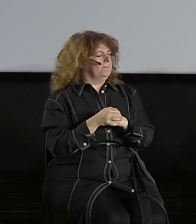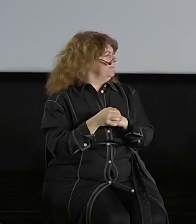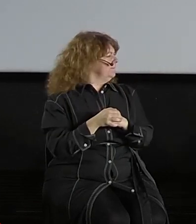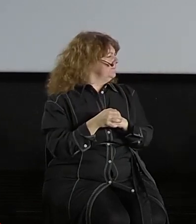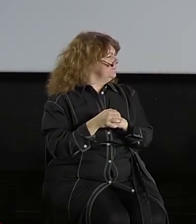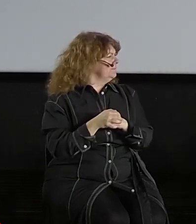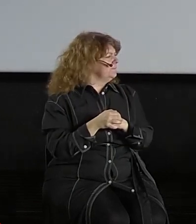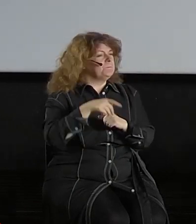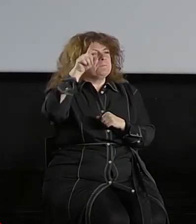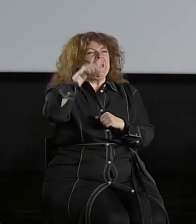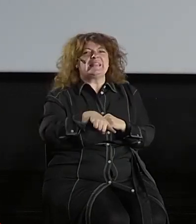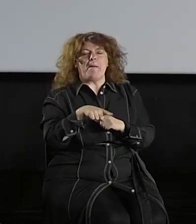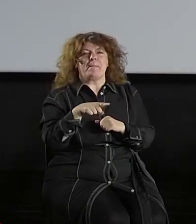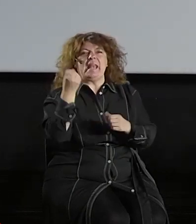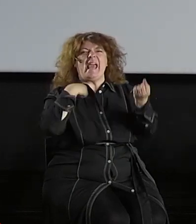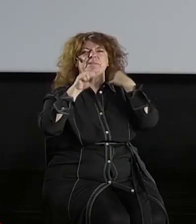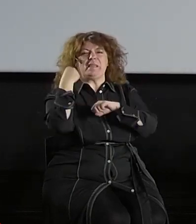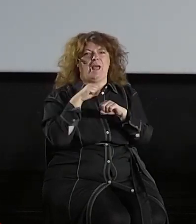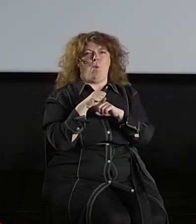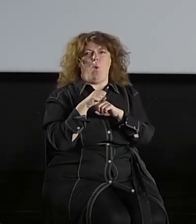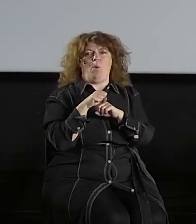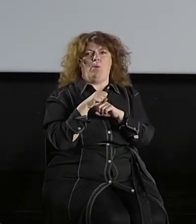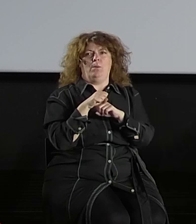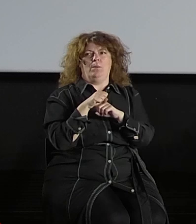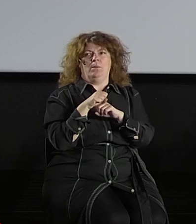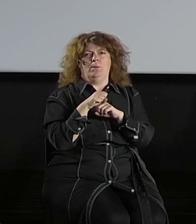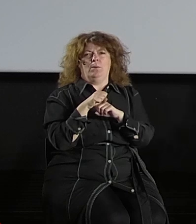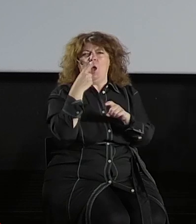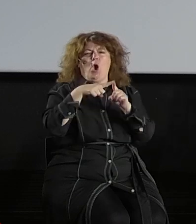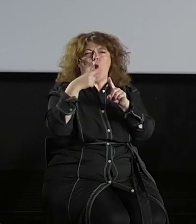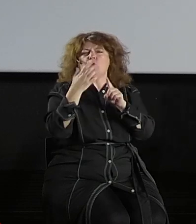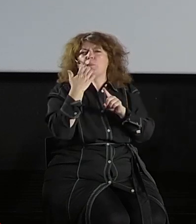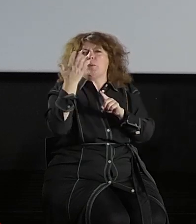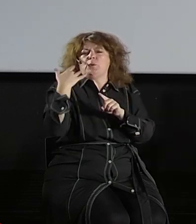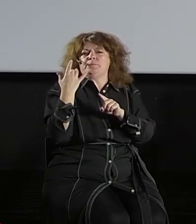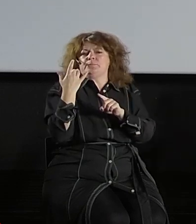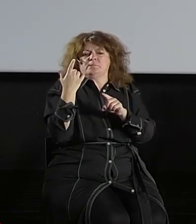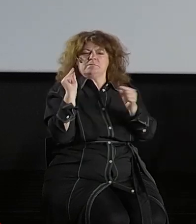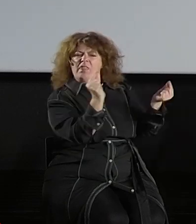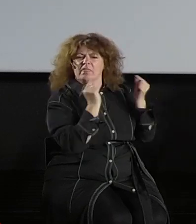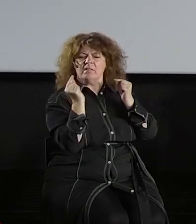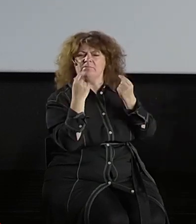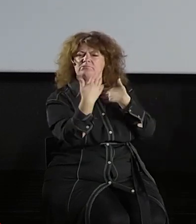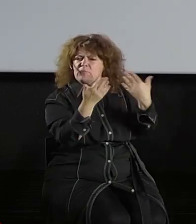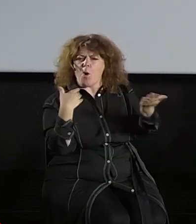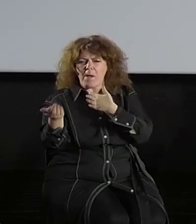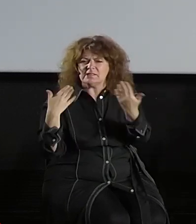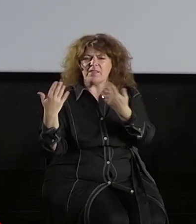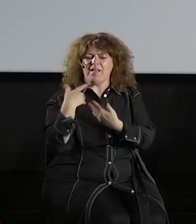espectáculo está con Pues con cosas que surgieron de diálogos de conversaciones y que están casi casi